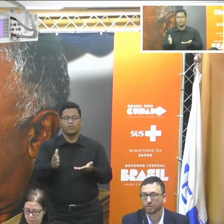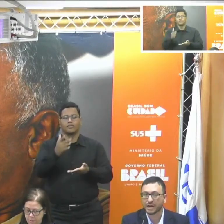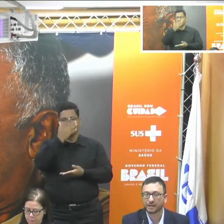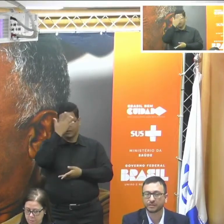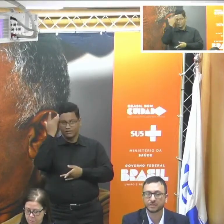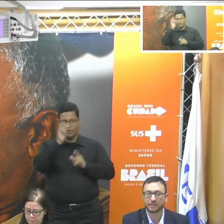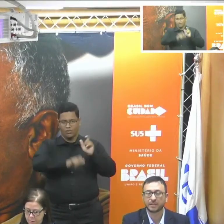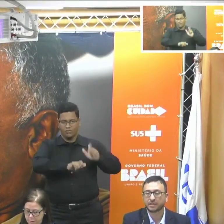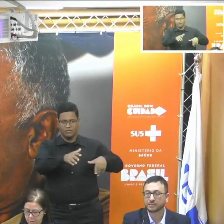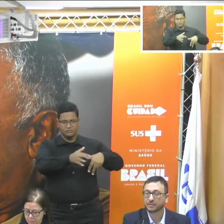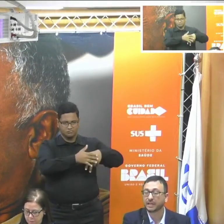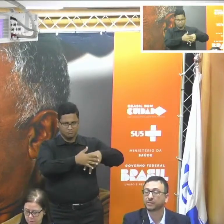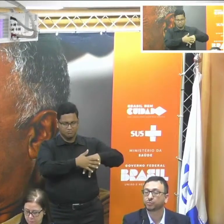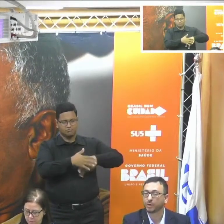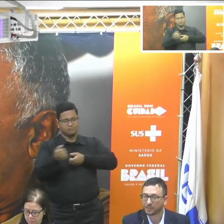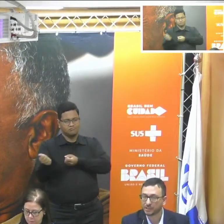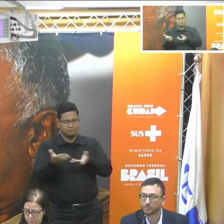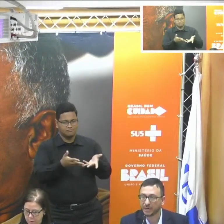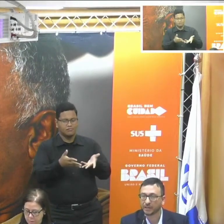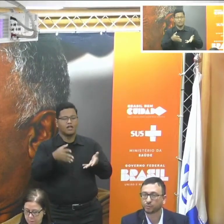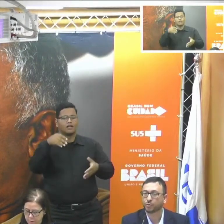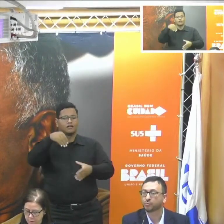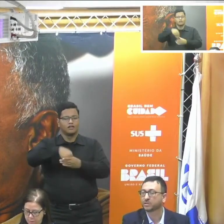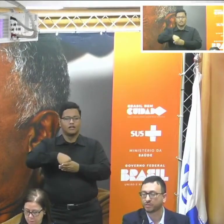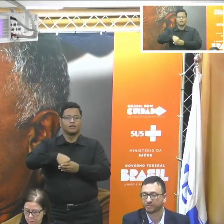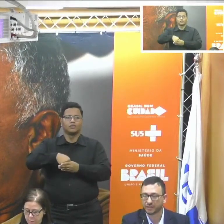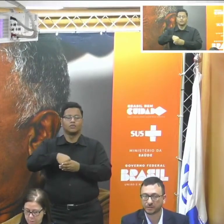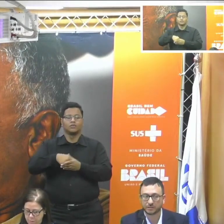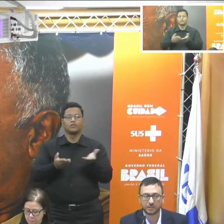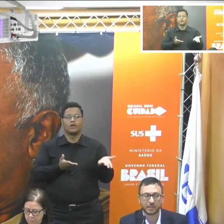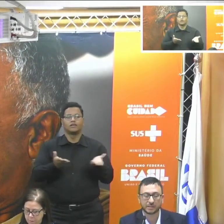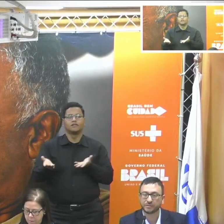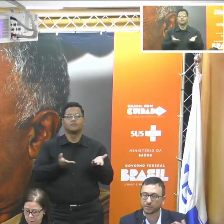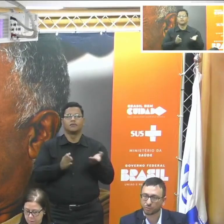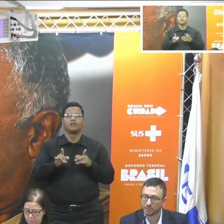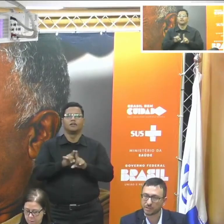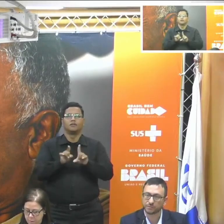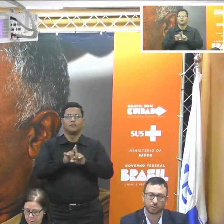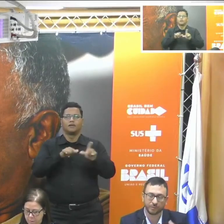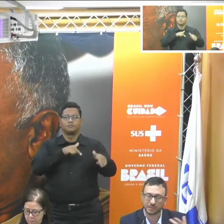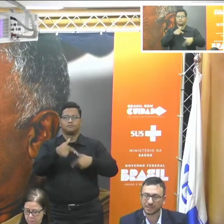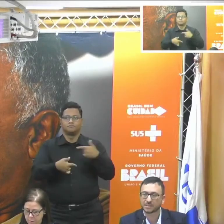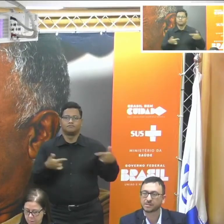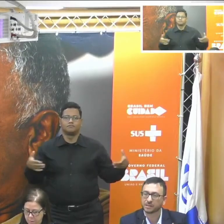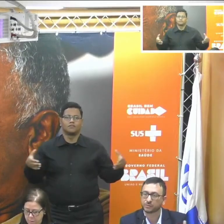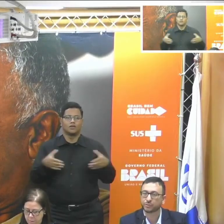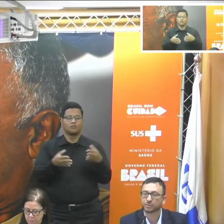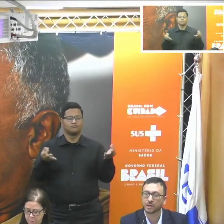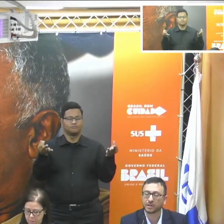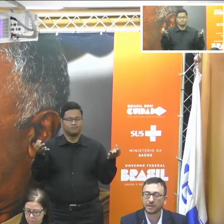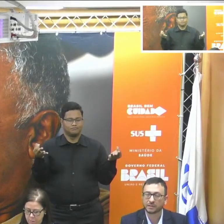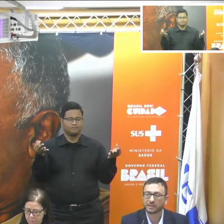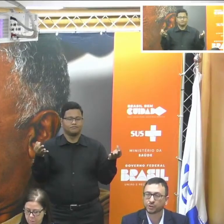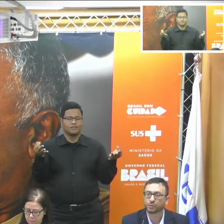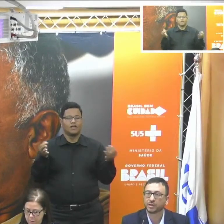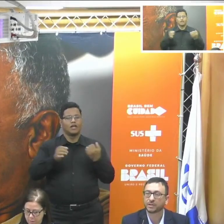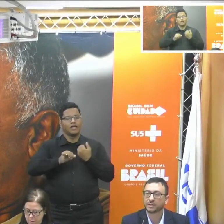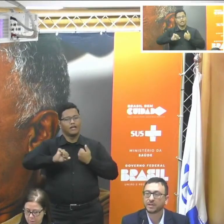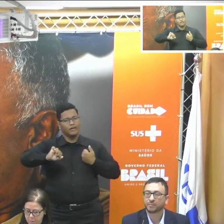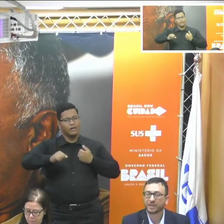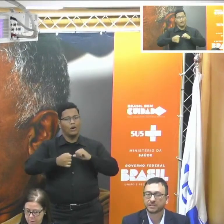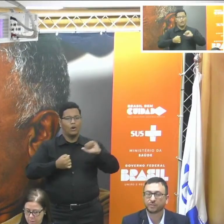alguns usuários né dentro do atendimento algumas ofertas de dados coletivas como meditação yoga